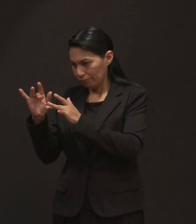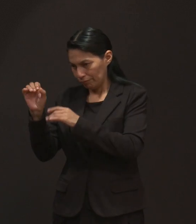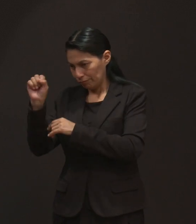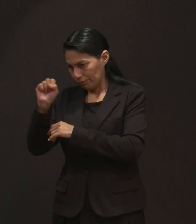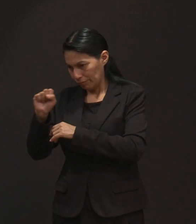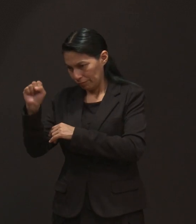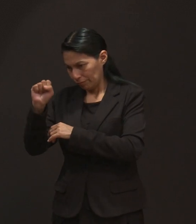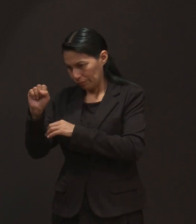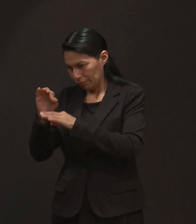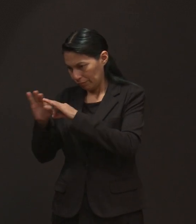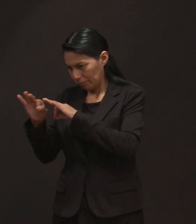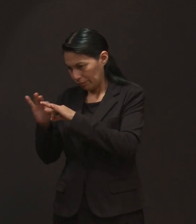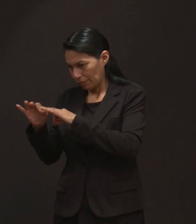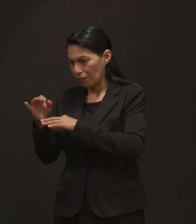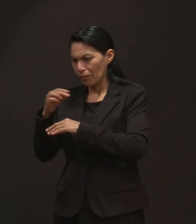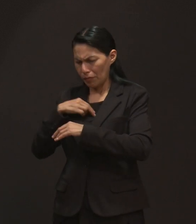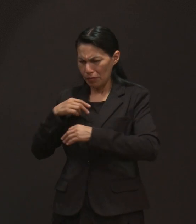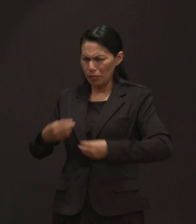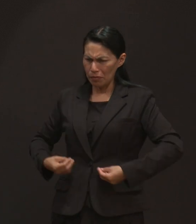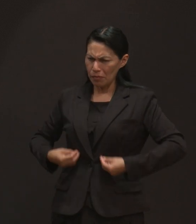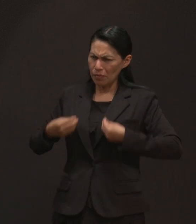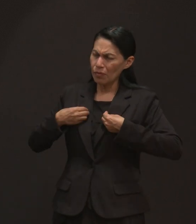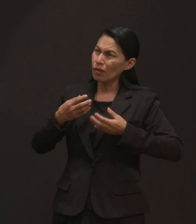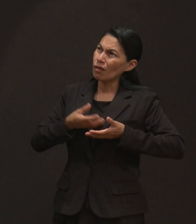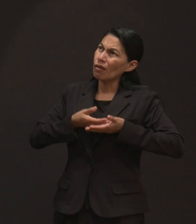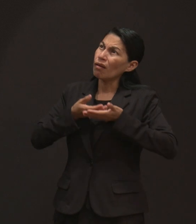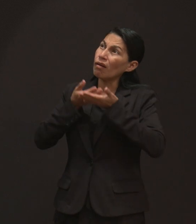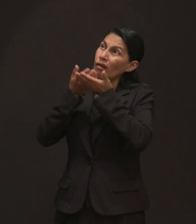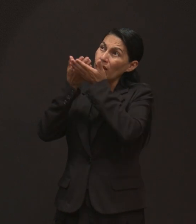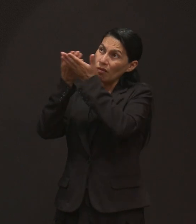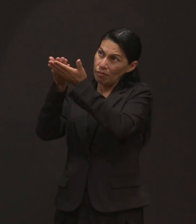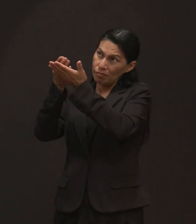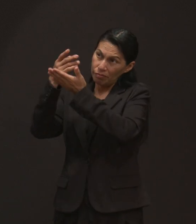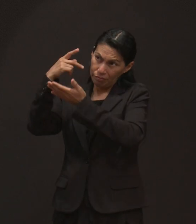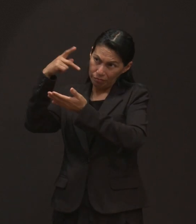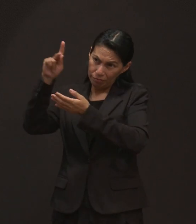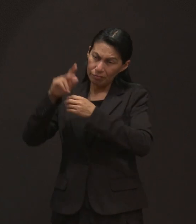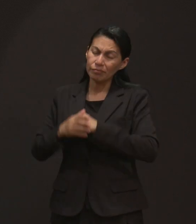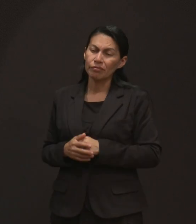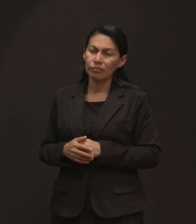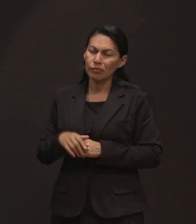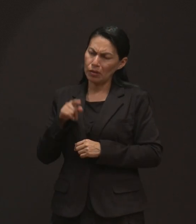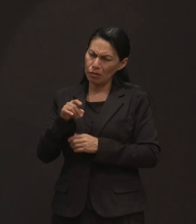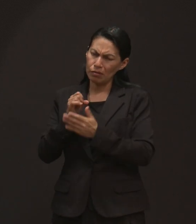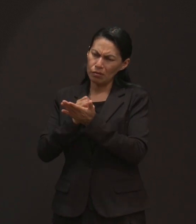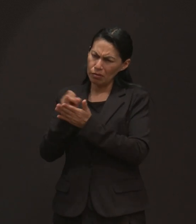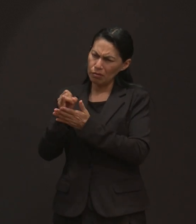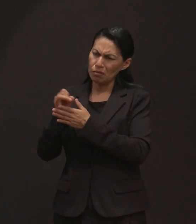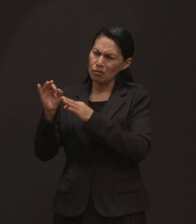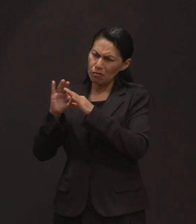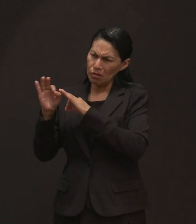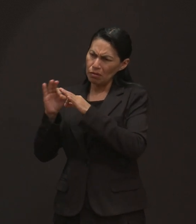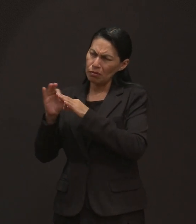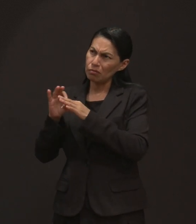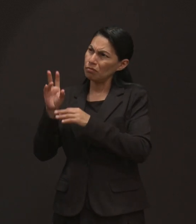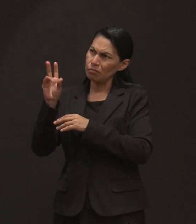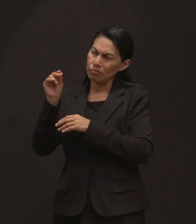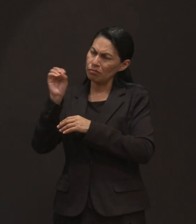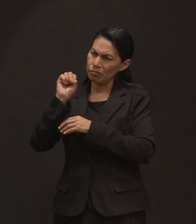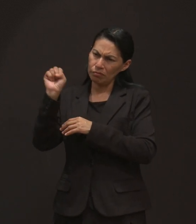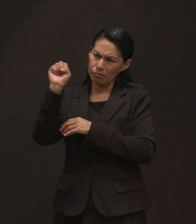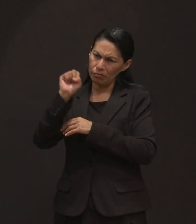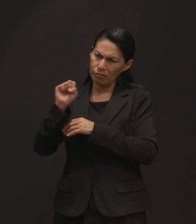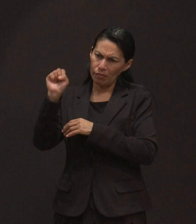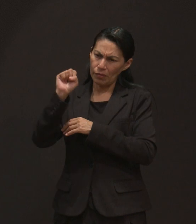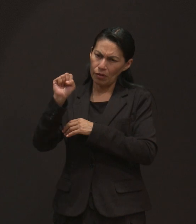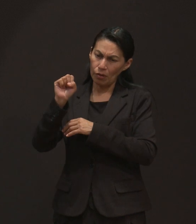ya también se quería entregar a Dios. Amén. Entonces ya fue cuando tomó esa decisión y a partir de